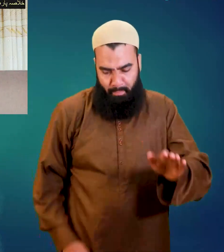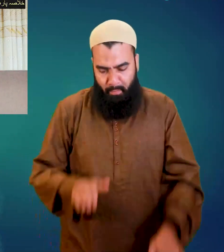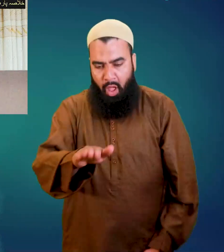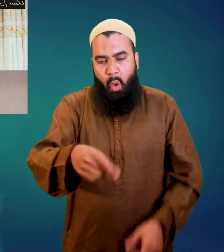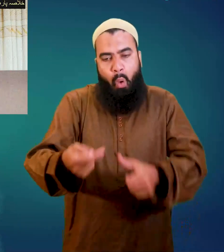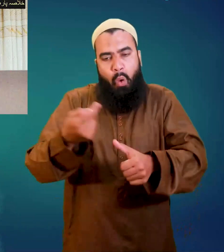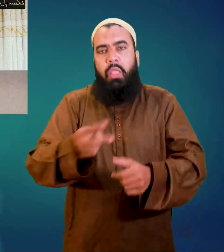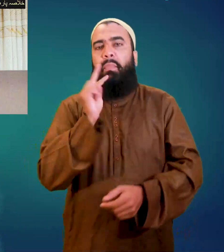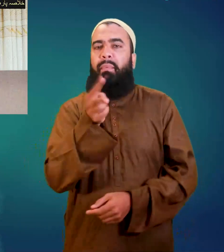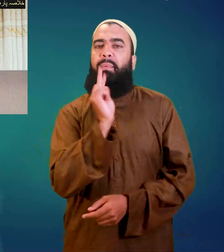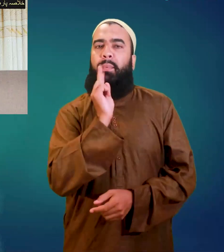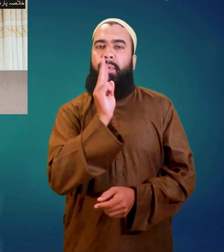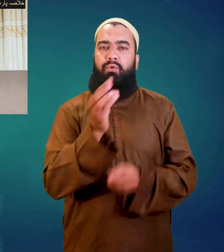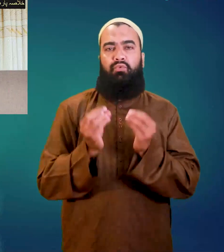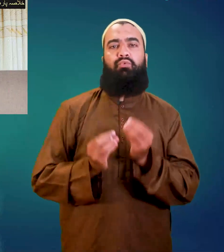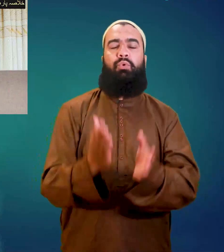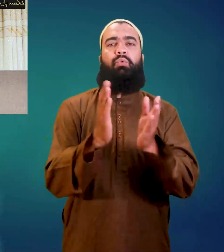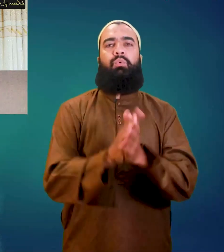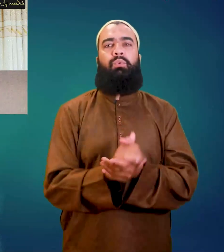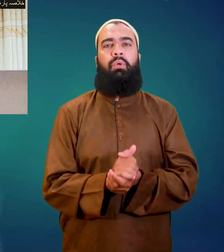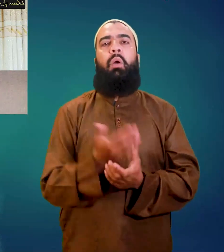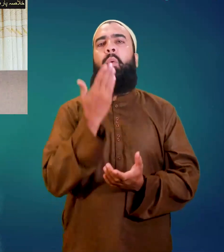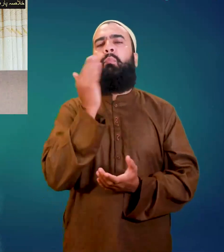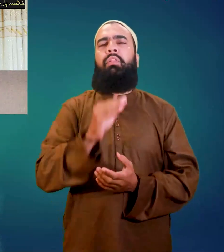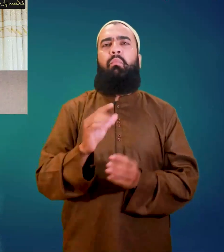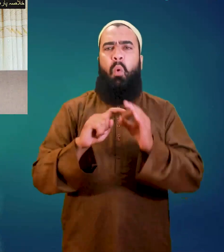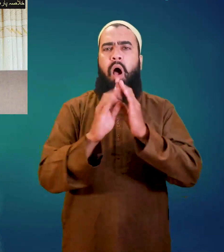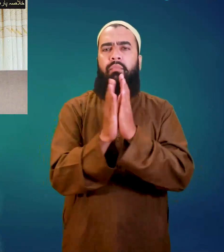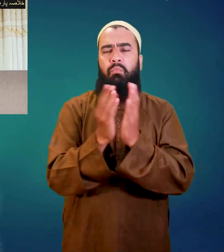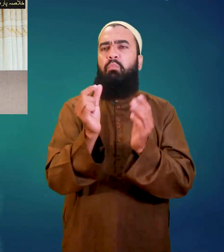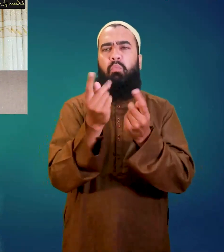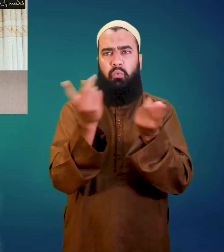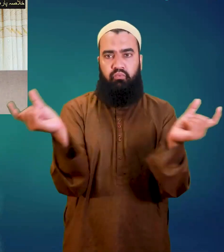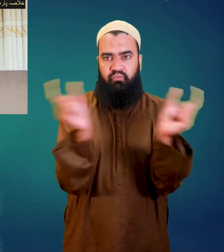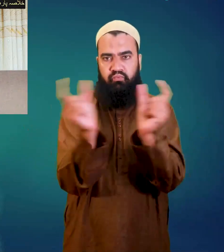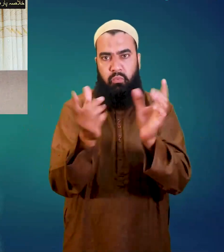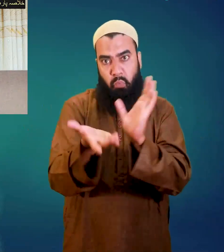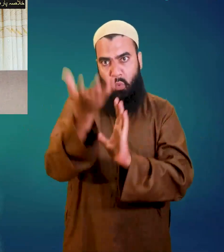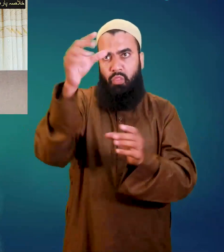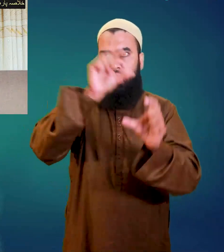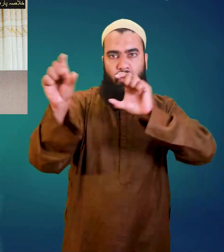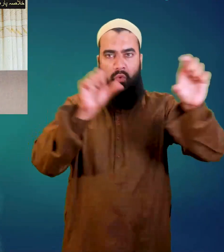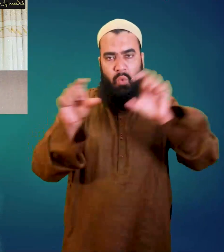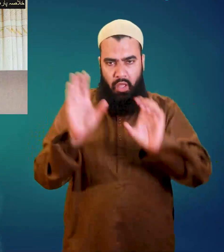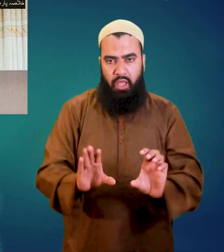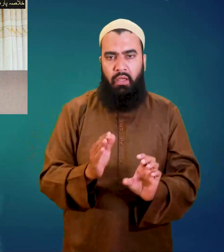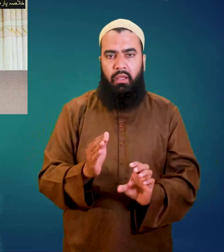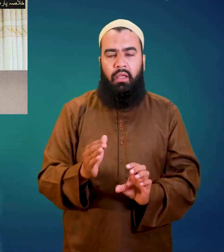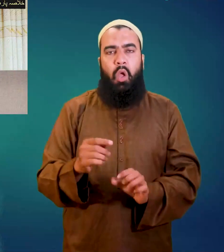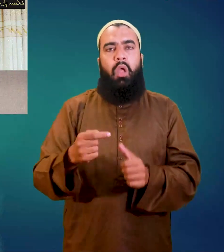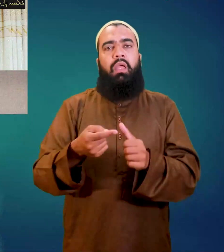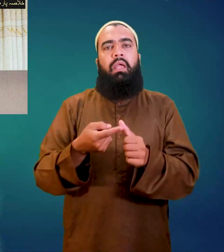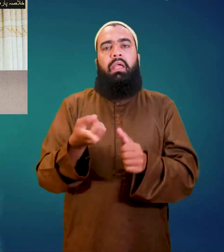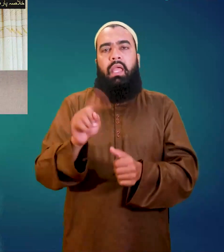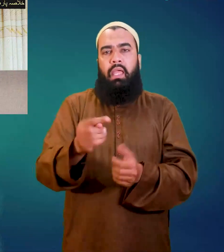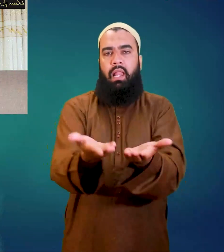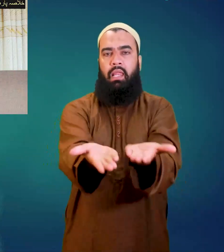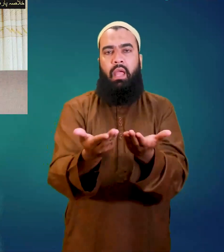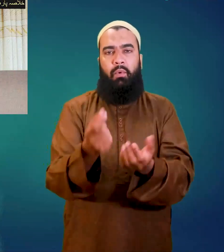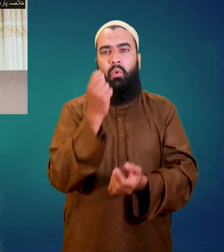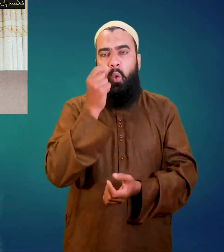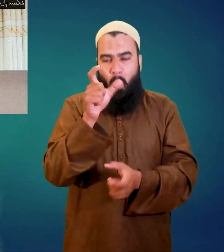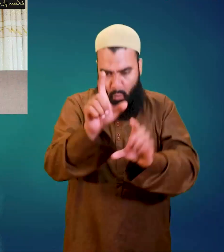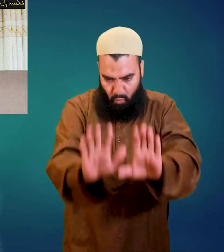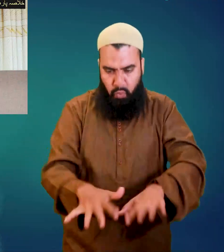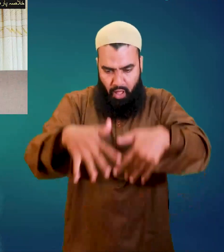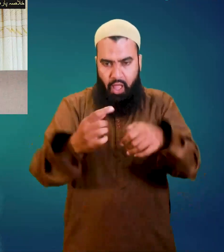ہے۔ بعض جگہ پر فرمایا گیا کہ الیوم نختم علی افواہہم، کہ آج کے دن ہم تمہارے منہ پر مہر لگا دیں